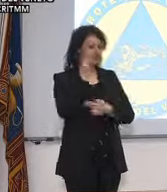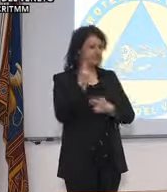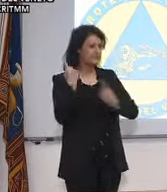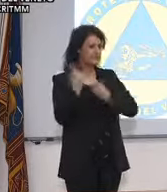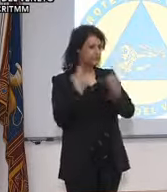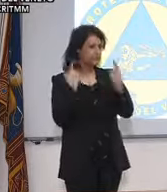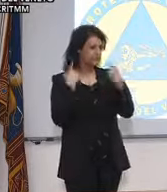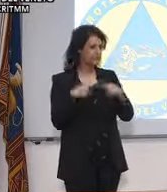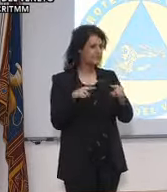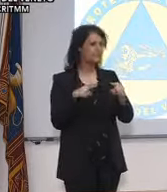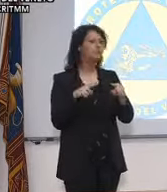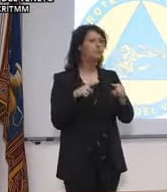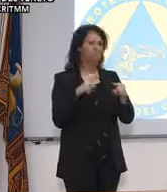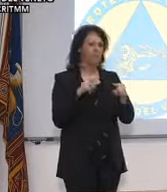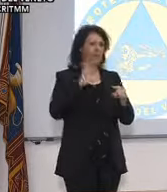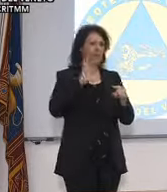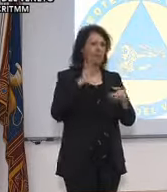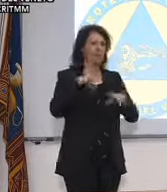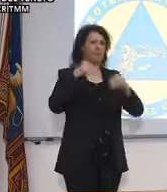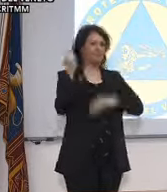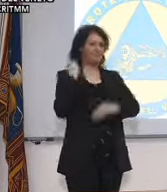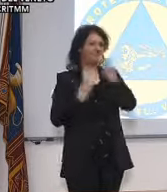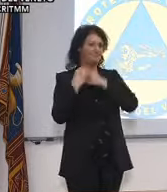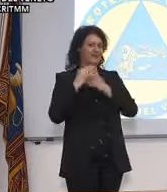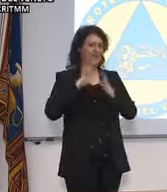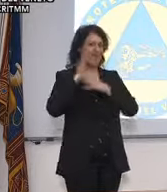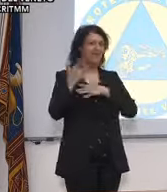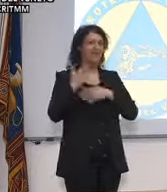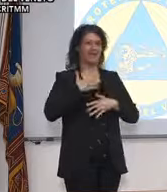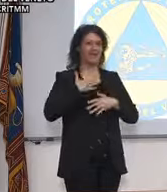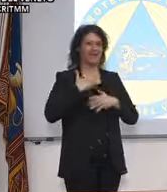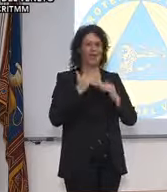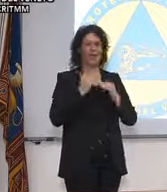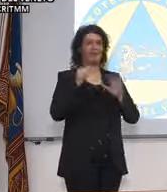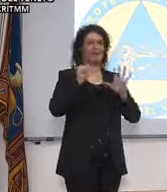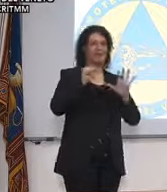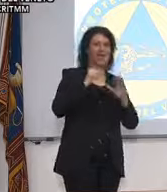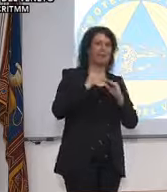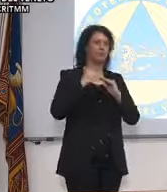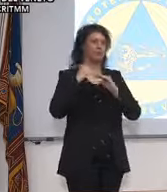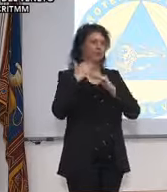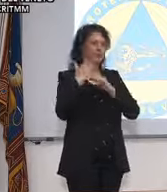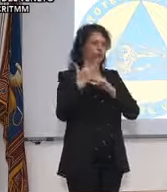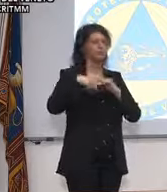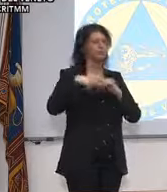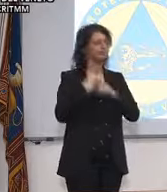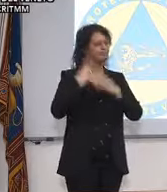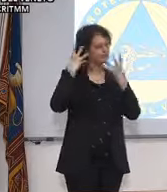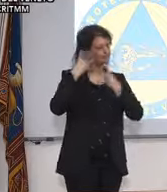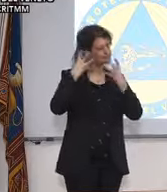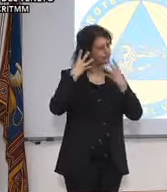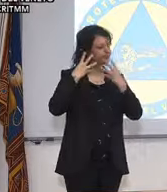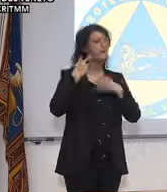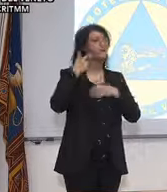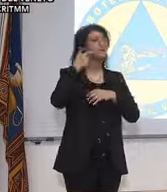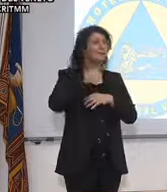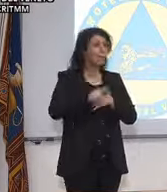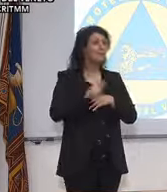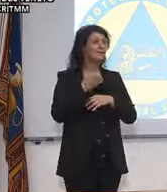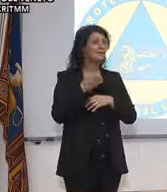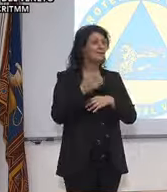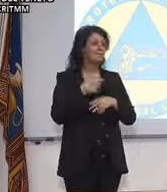poi per le altre fasce, quindi per tutta quella della primaria, stiamo ragionando perché le stesse misure che noi potremmo